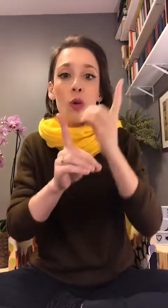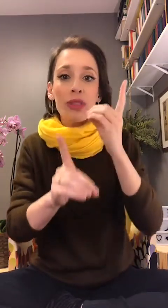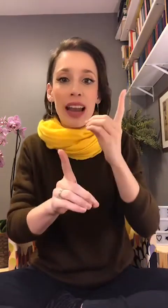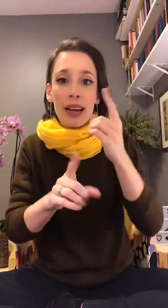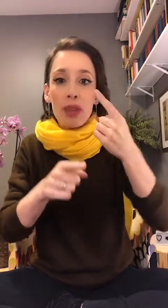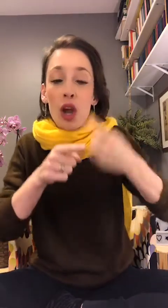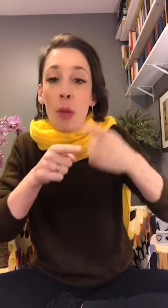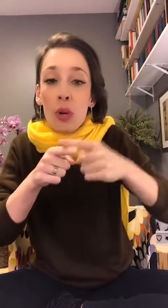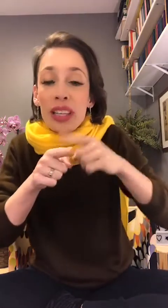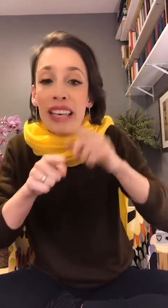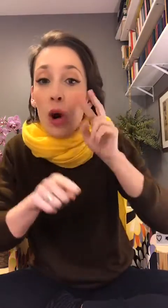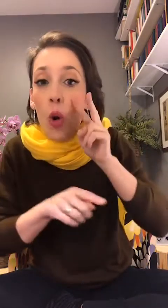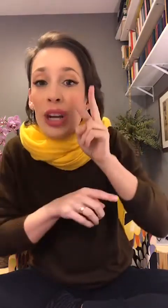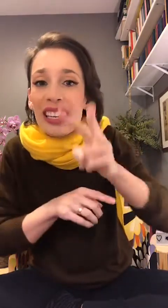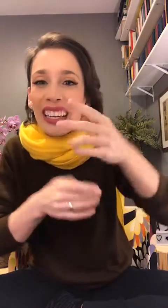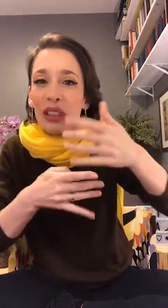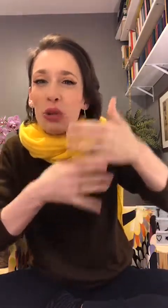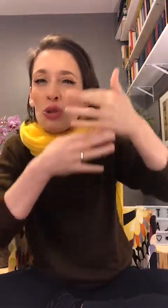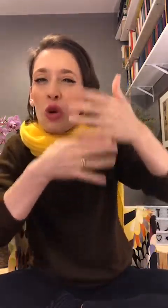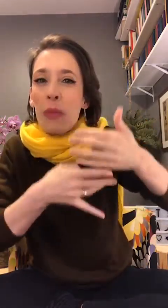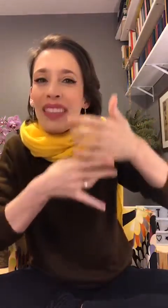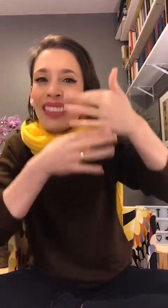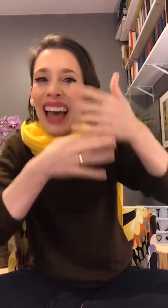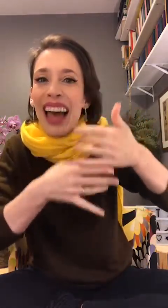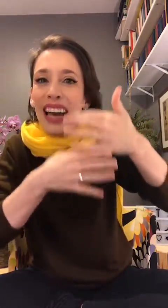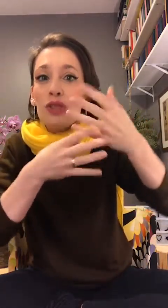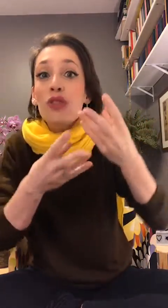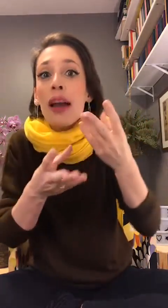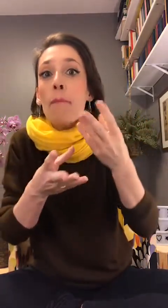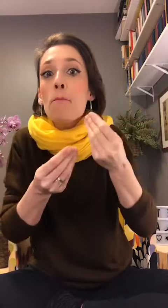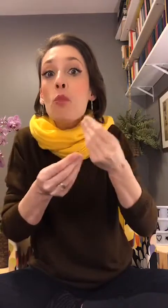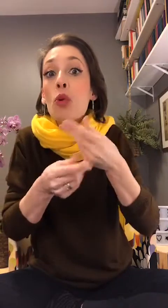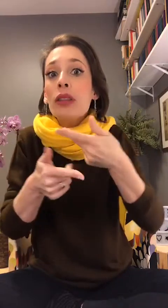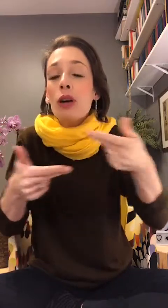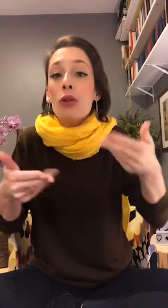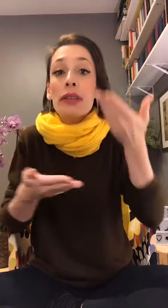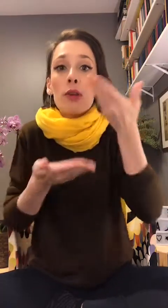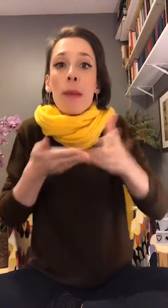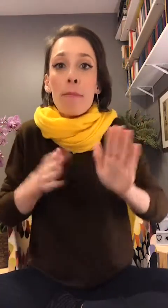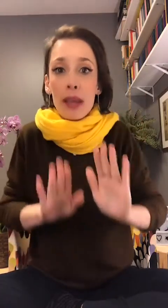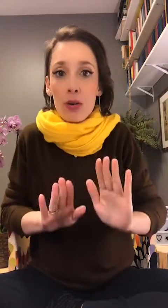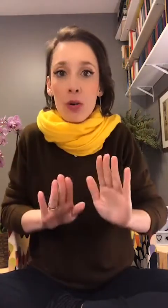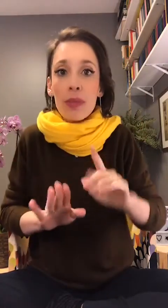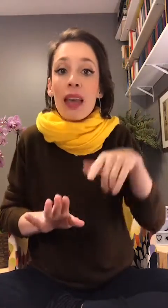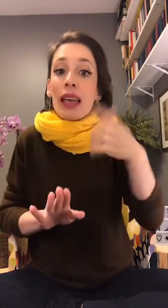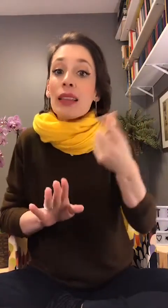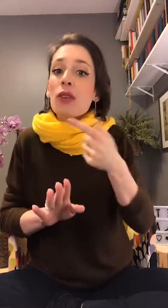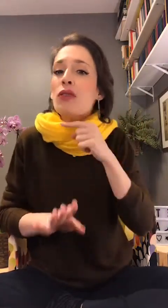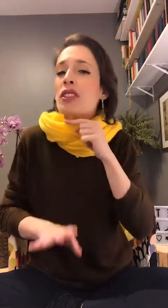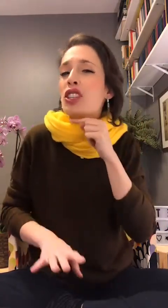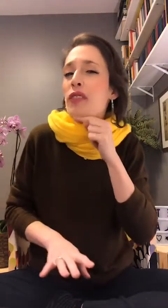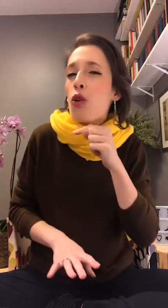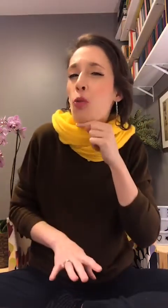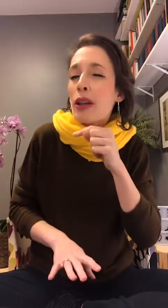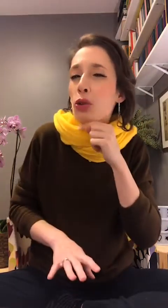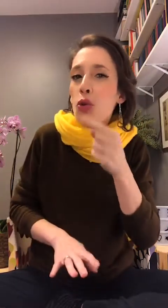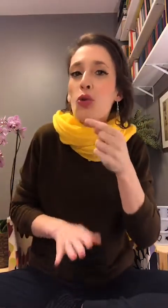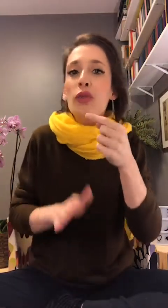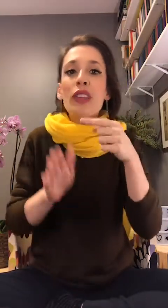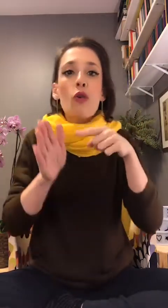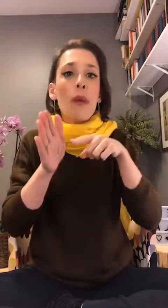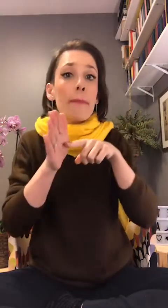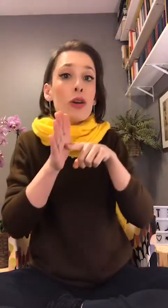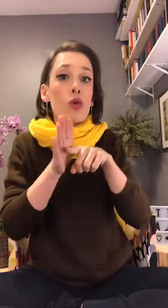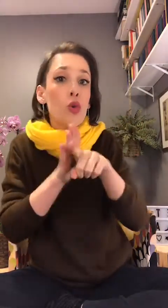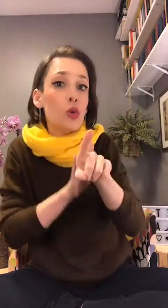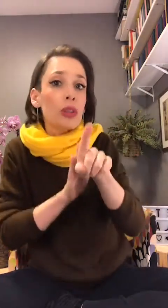de eu encontrar, porque olhando nos comentários fica muita coisa e eu me perco. Então, se você tiver alguma